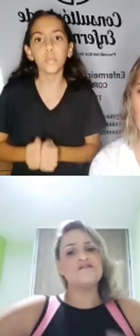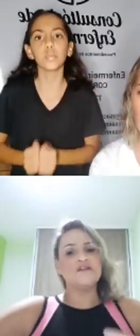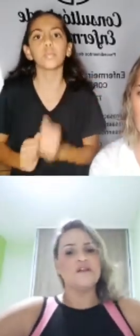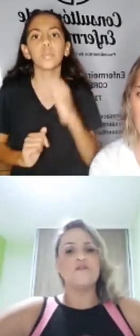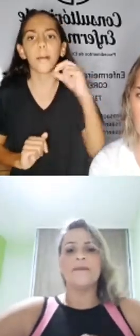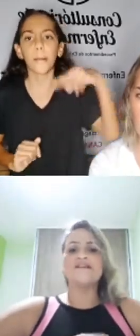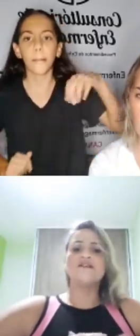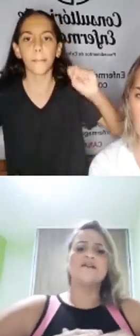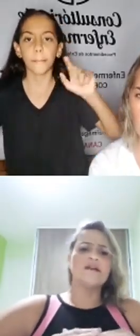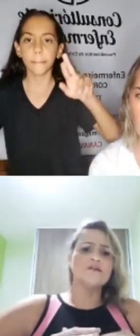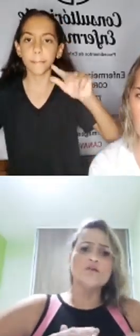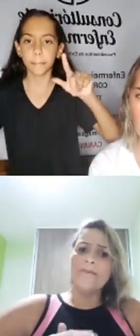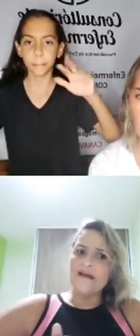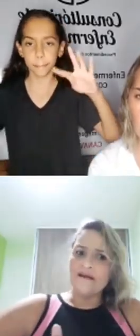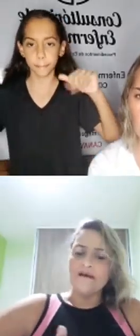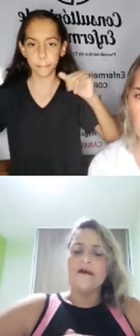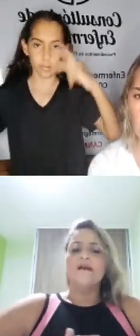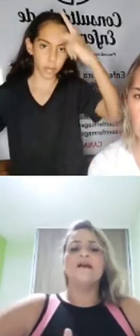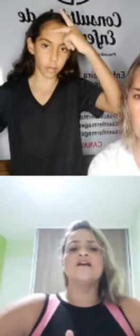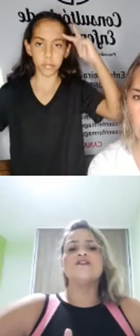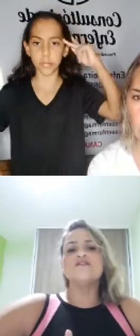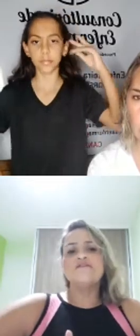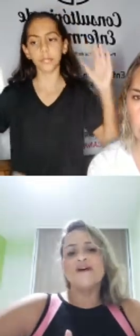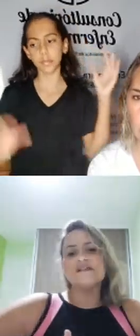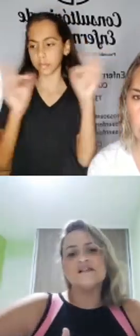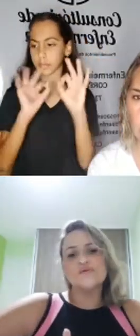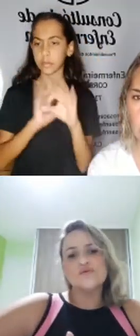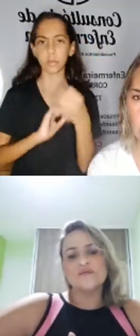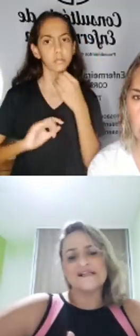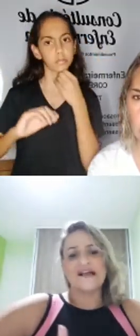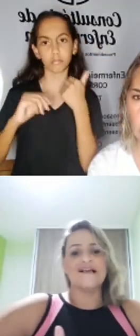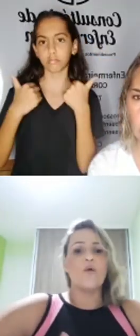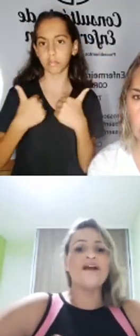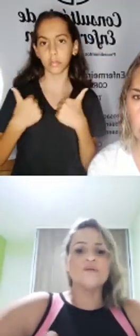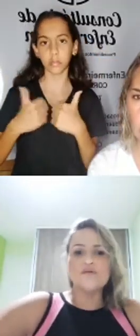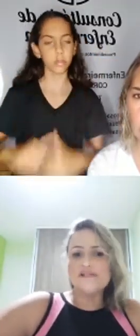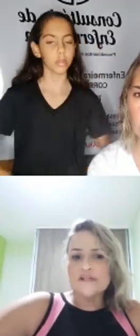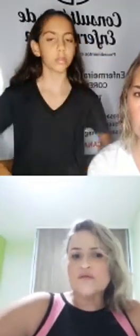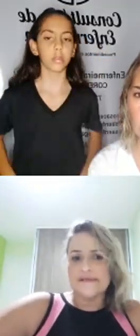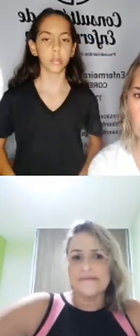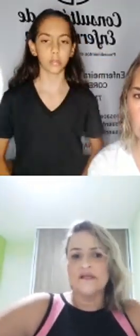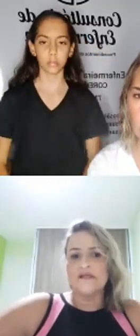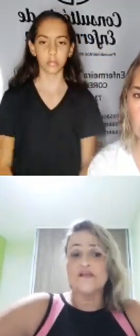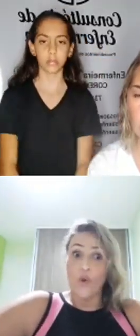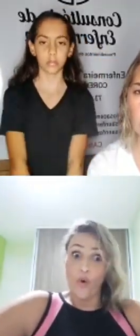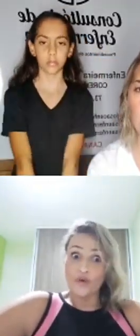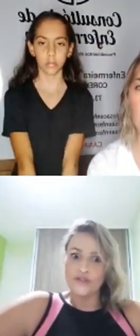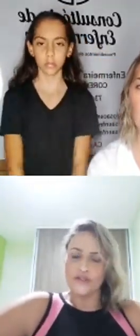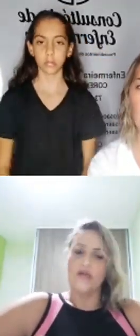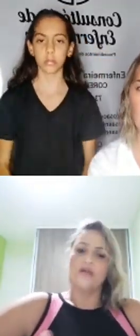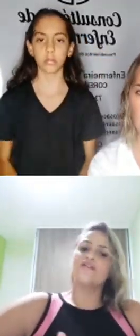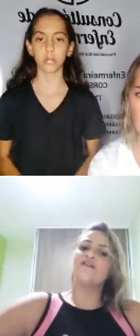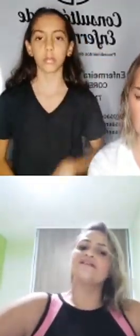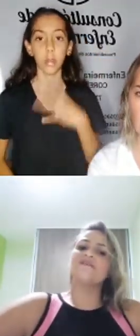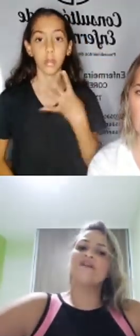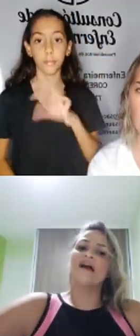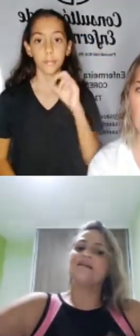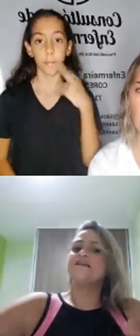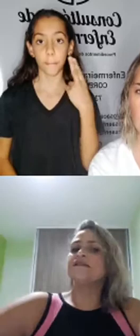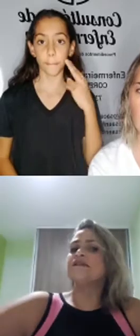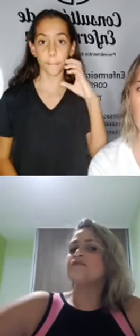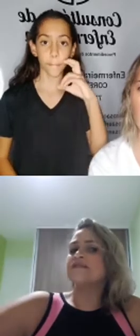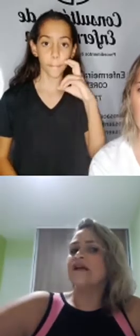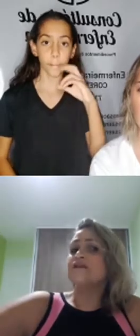se via numa paciente que está tudo bem e que a gente fazia as consultas a cada 4 ou 5 semanas, hoje nós fazemos a